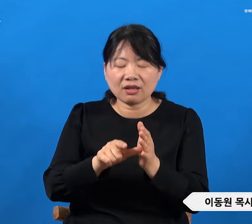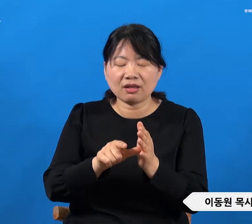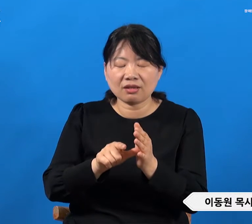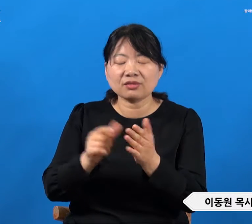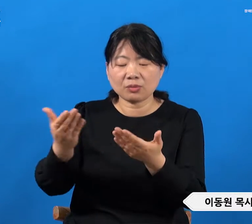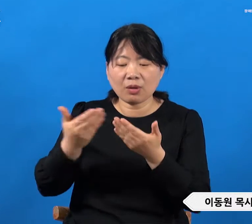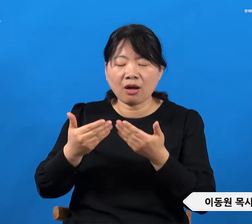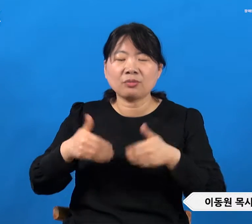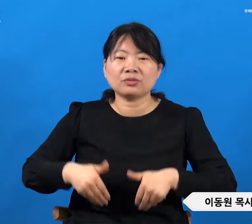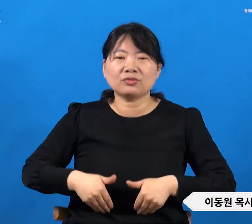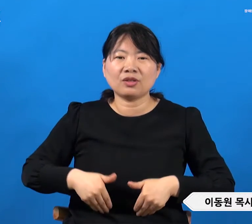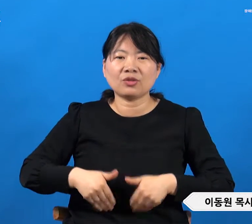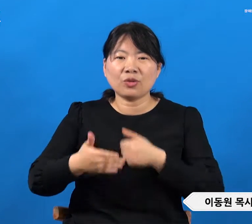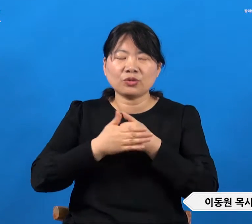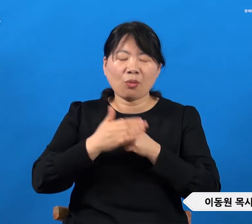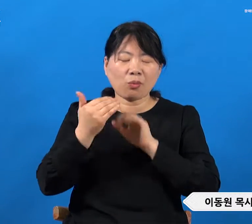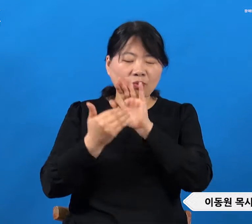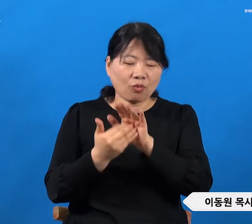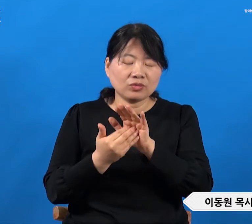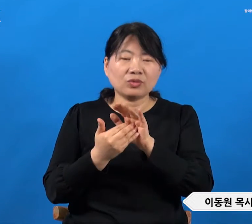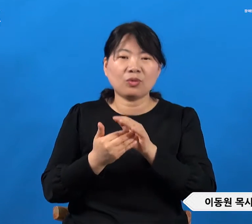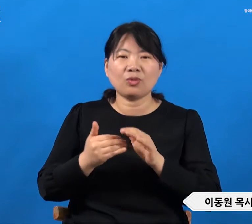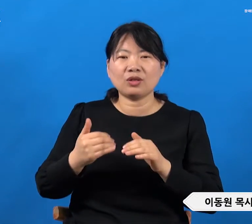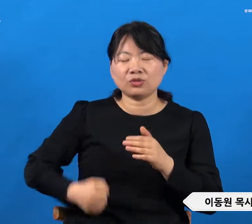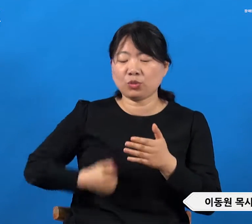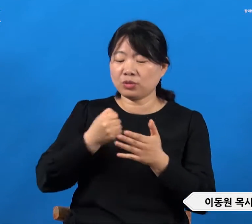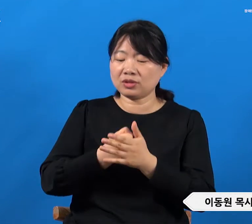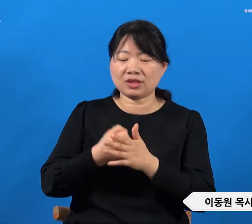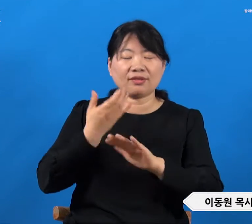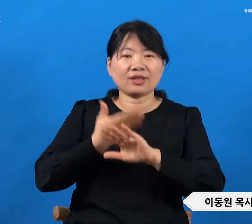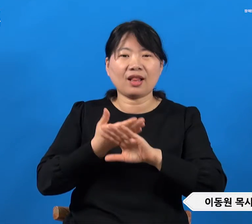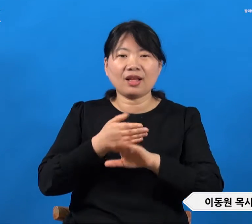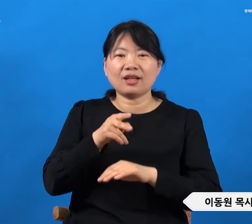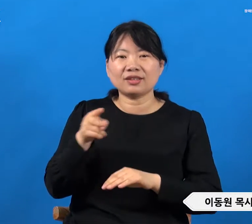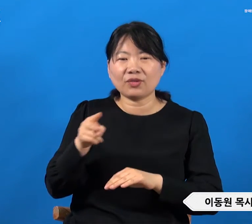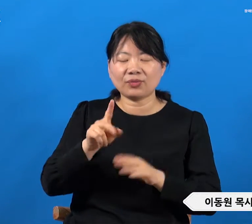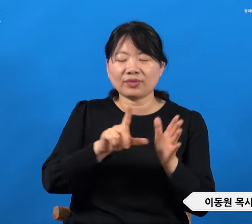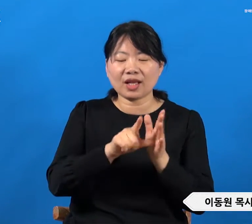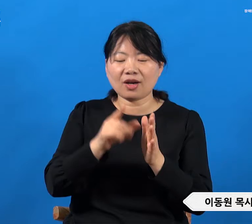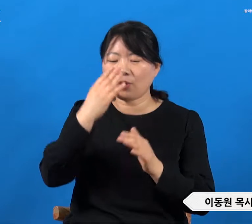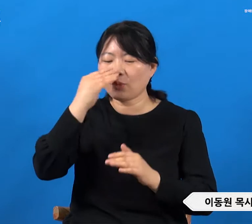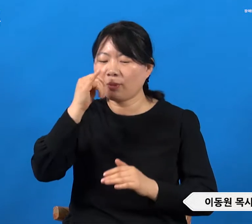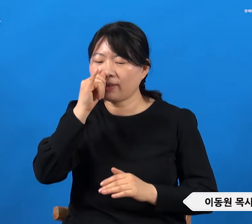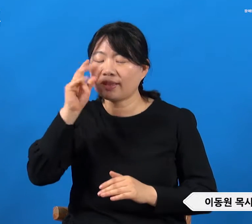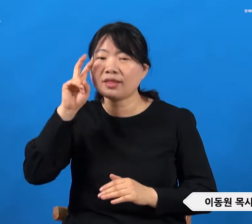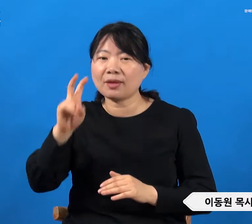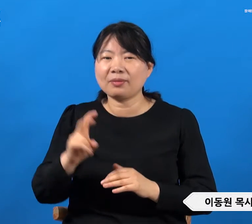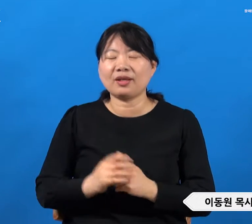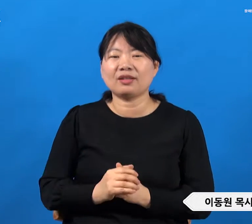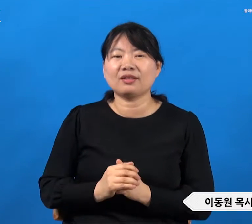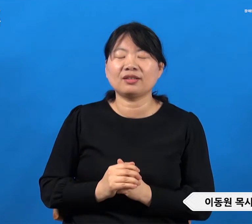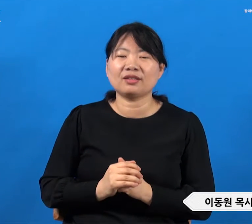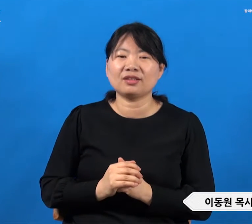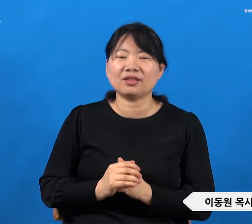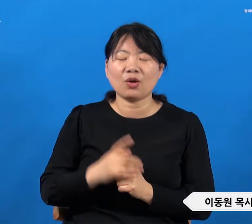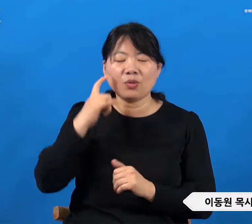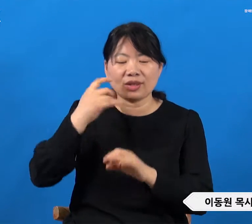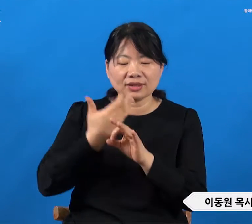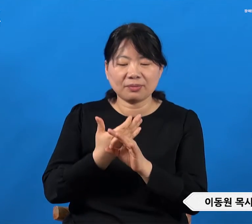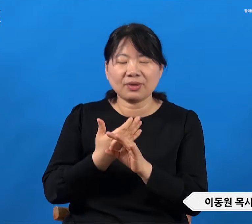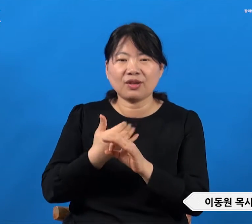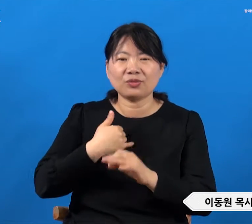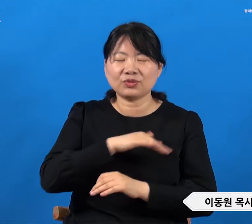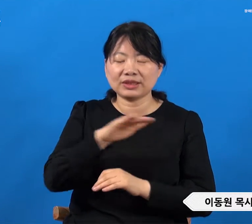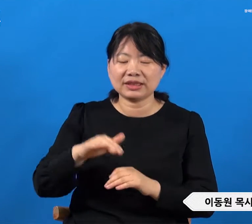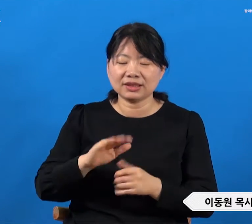받아야 합니다. 도움을 거절하는 것은 용기가 아니에요. 그것은 때로 교만일 수가 있습니다.